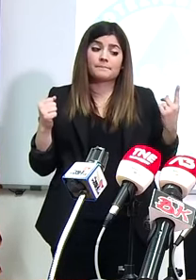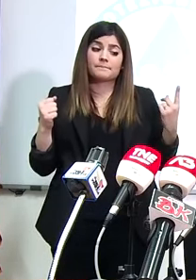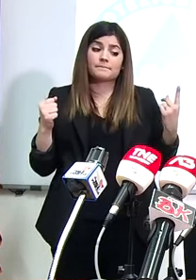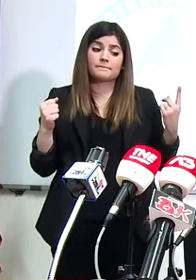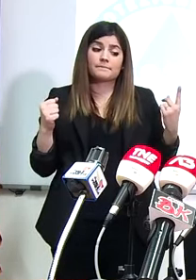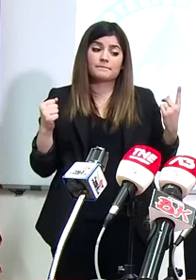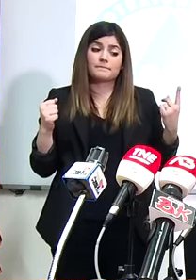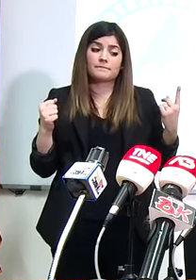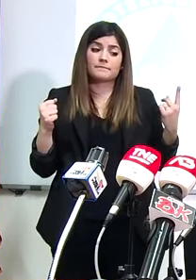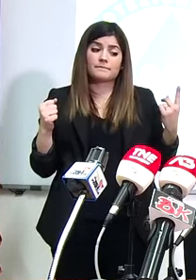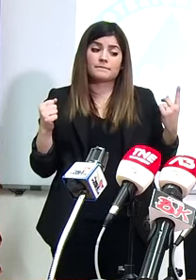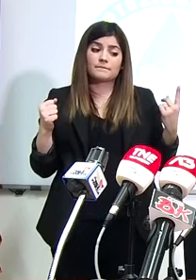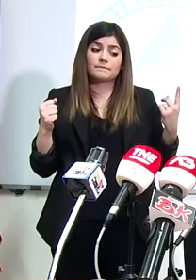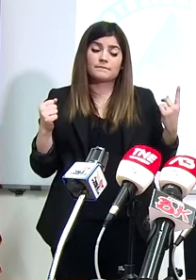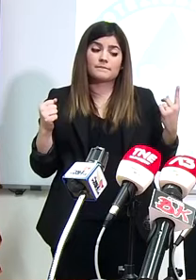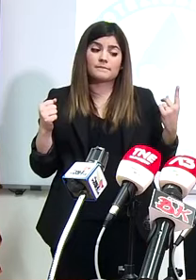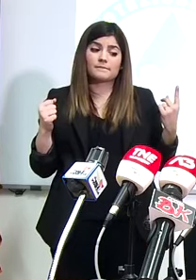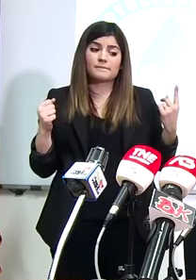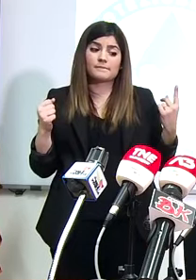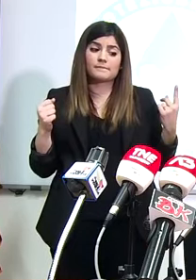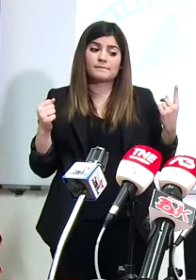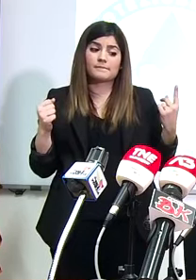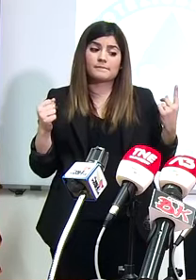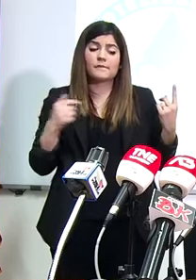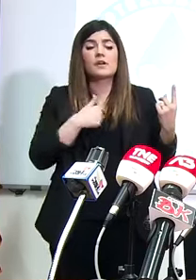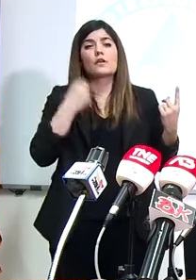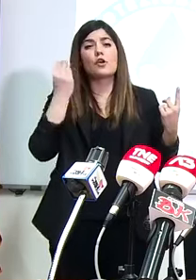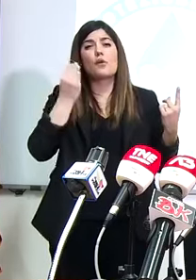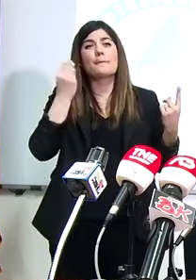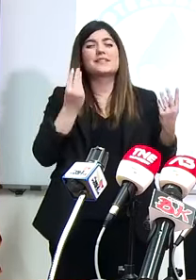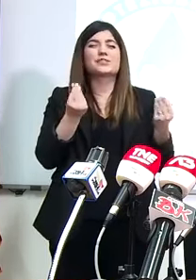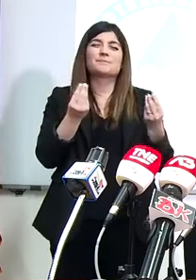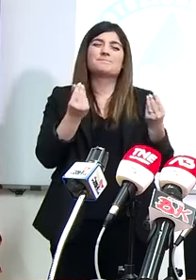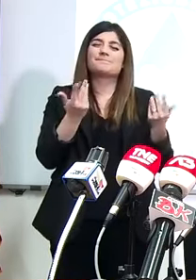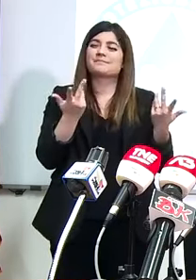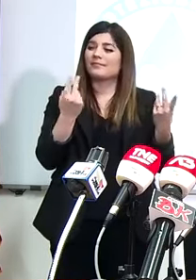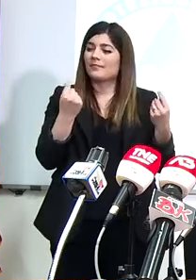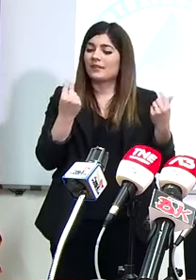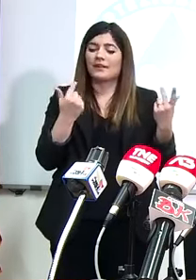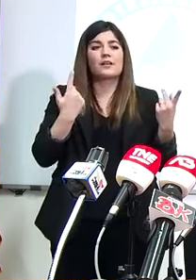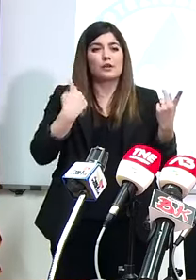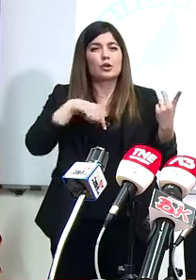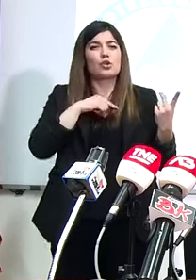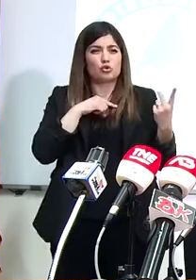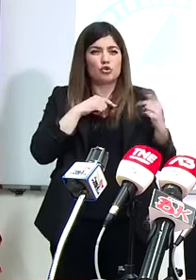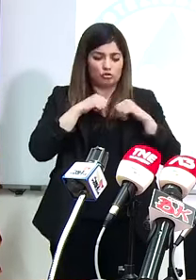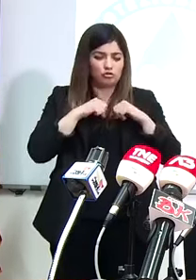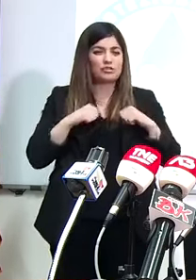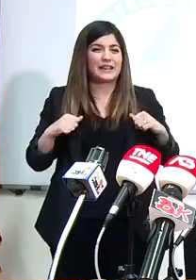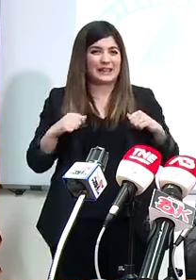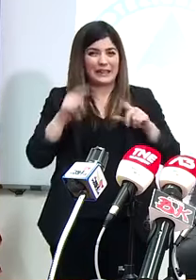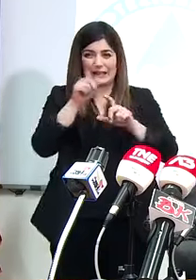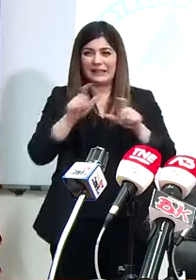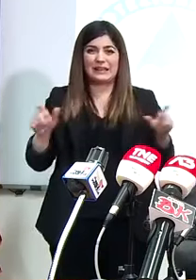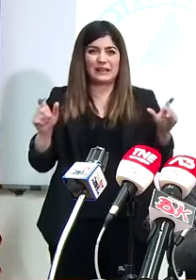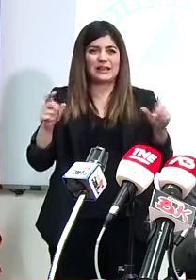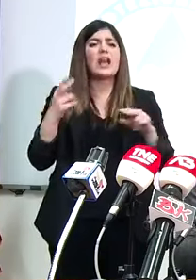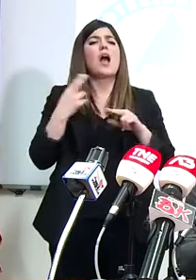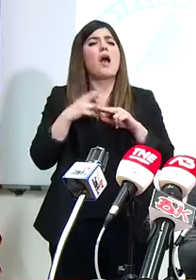diventa secondo me se come si può dire diventa anche utile per noi cittadini capire se